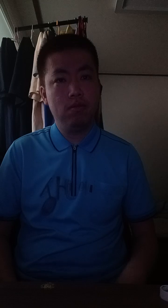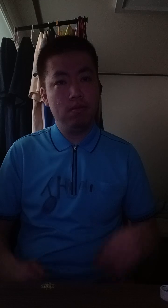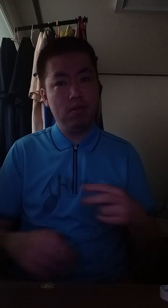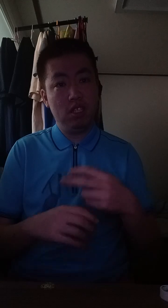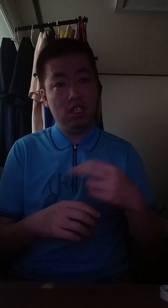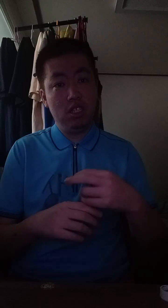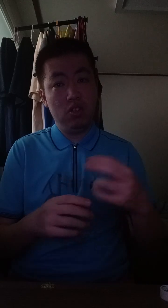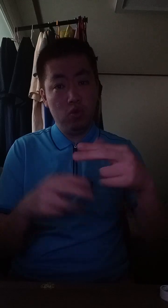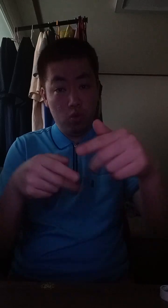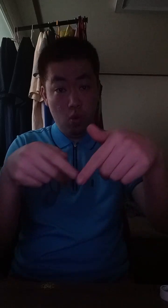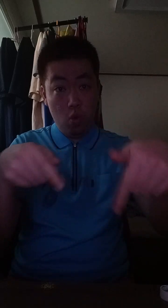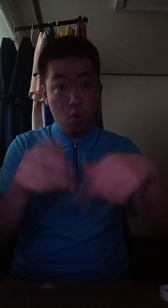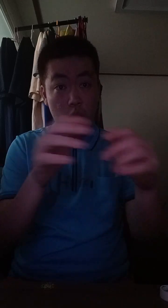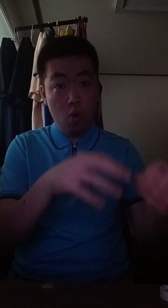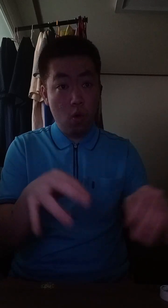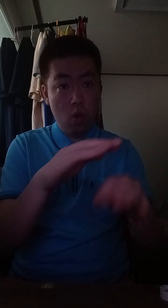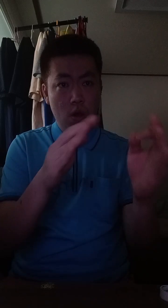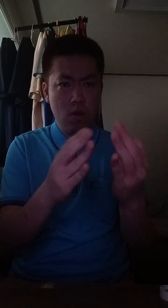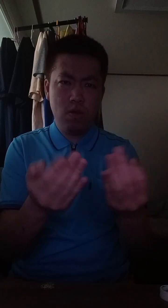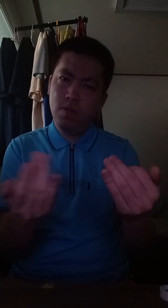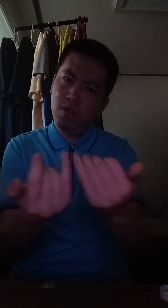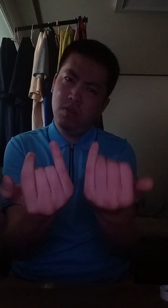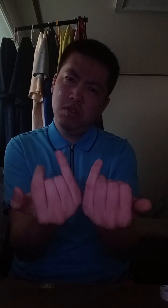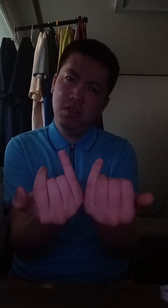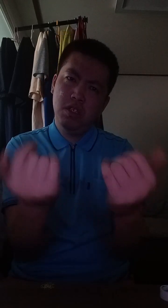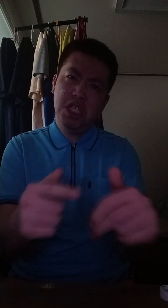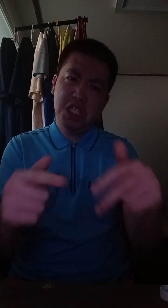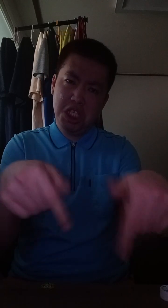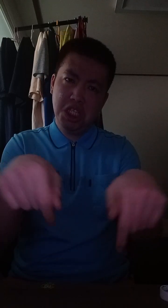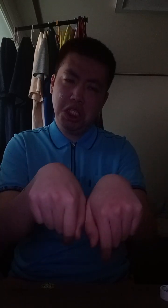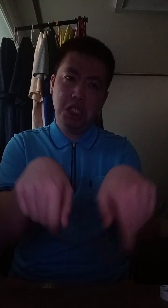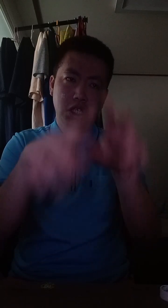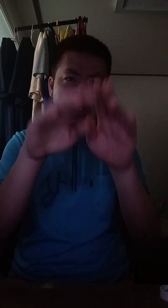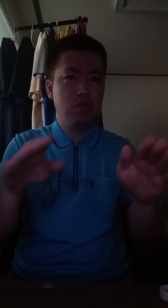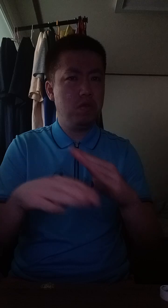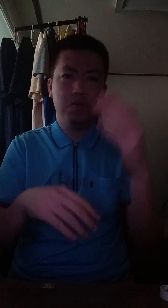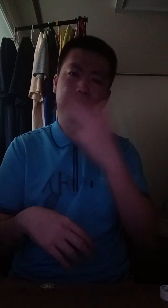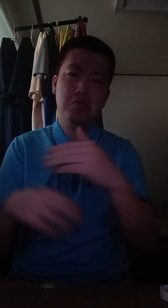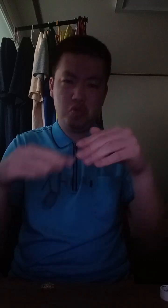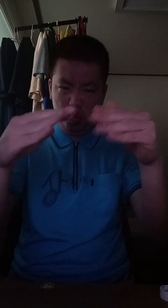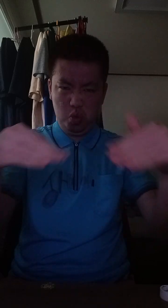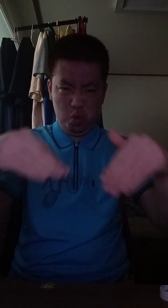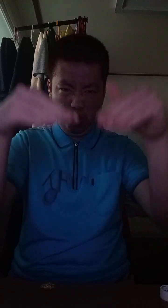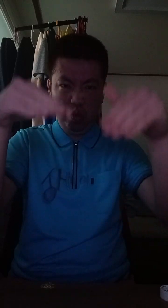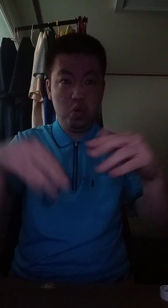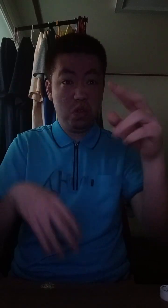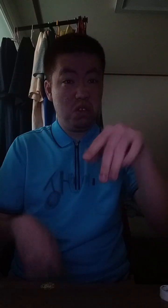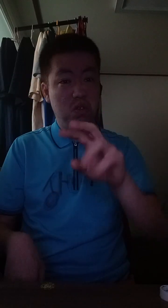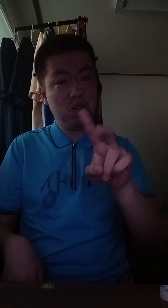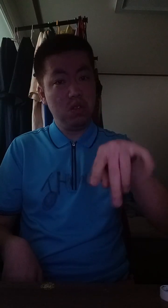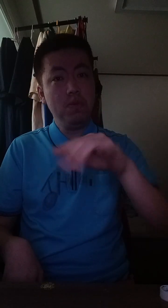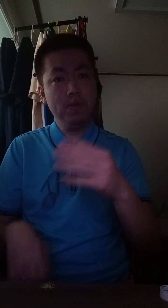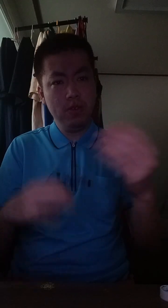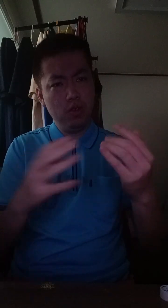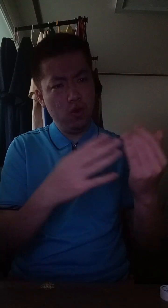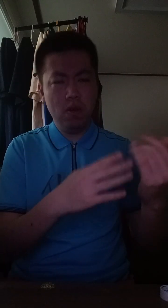승강장이 곡선으로 생긴 탓에 열차와 간격이 벌어질 수밖에 없는 구조입니다. 발빠짐 주의 안내에도